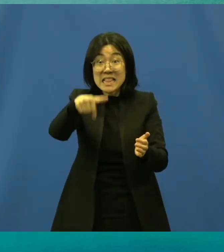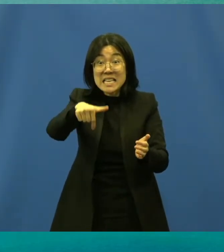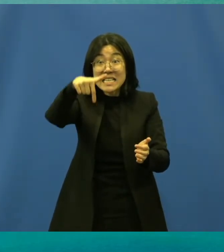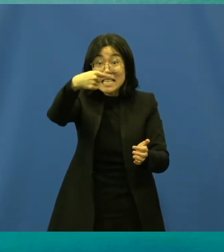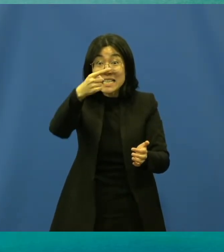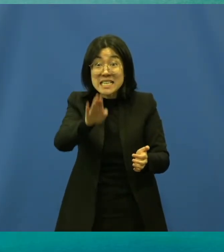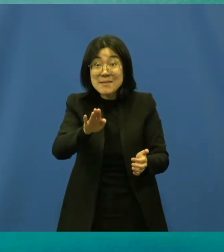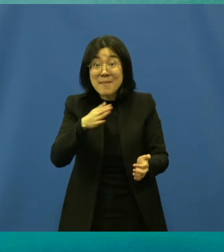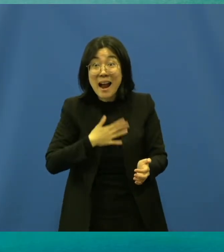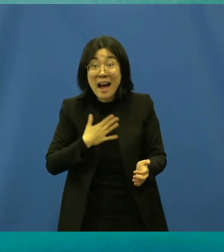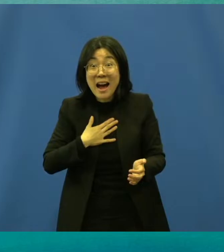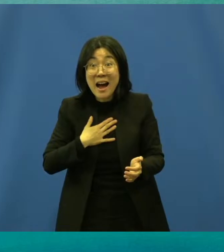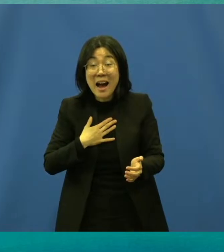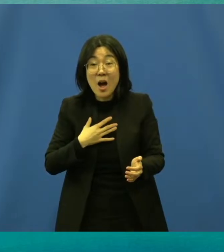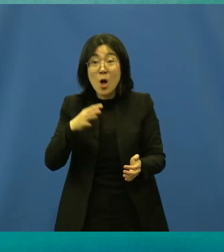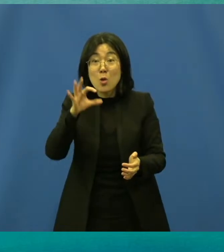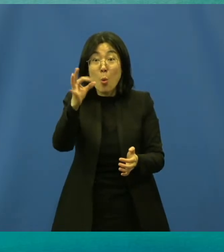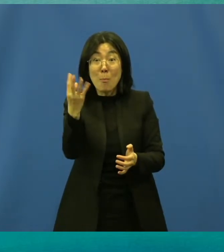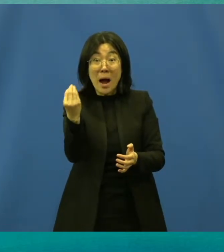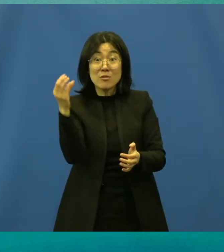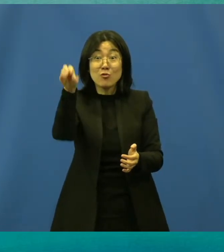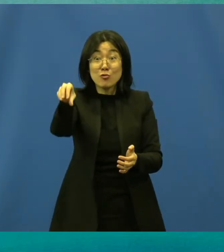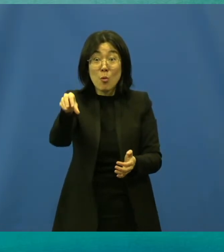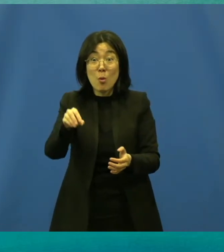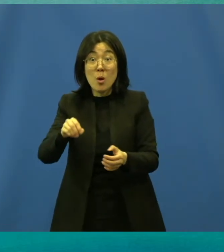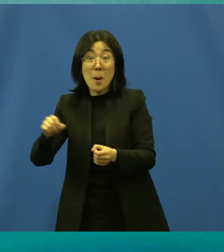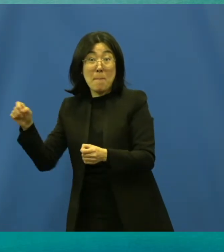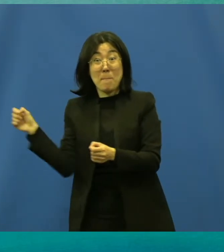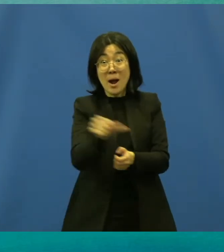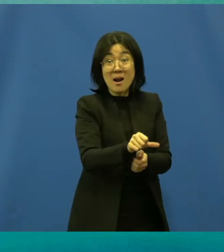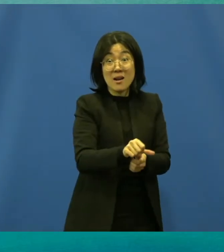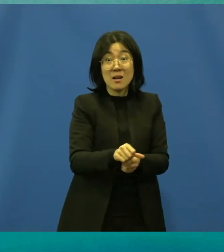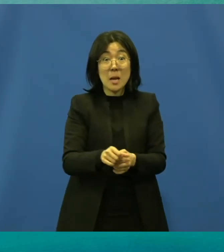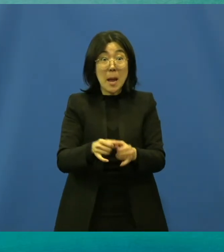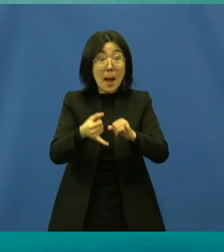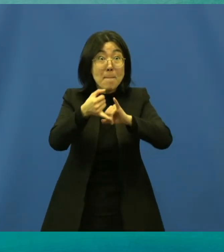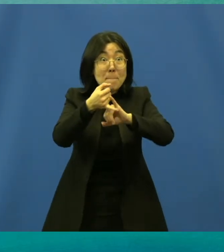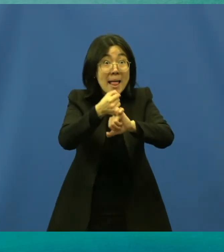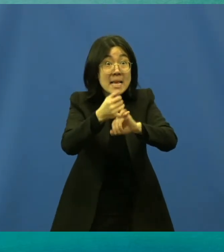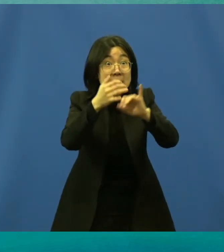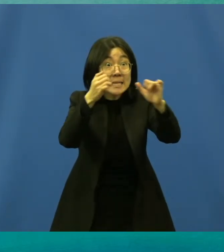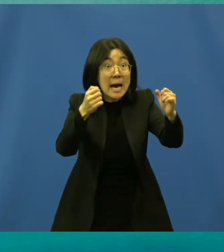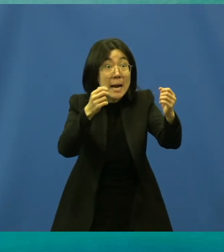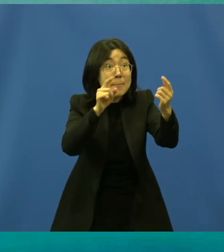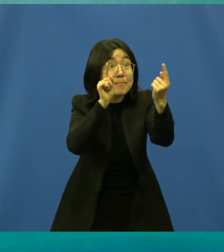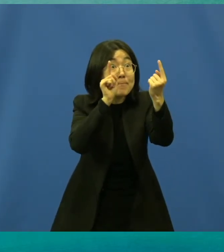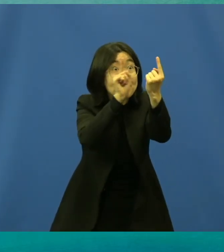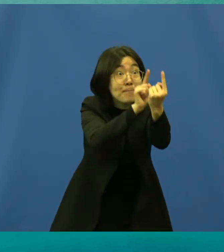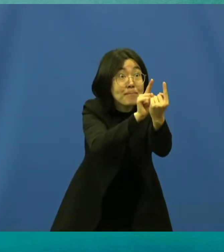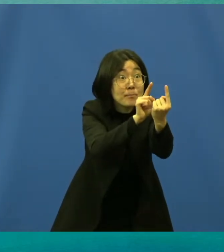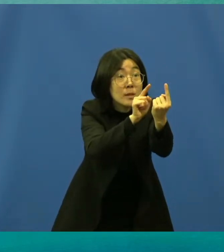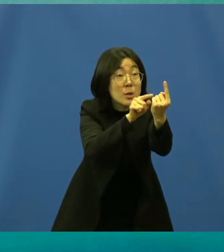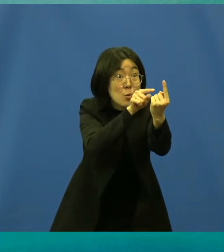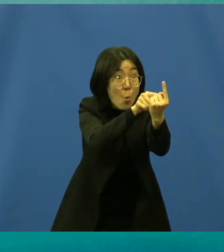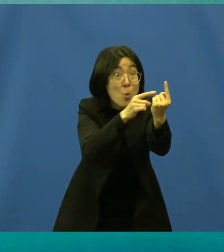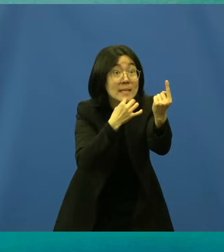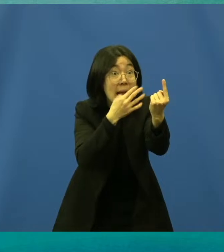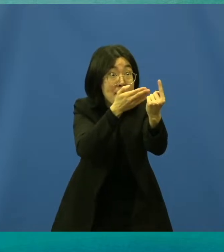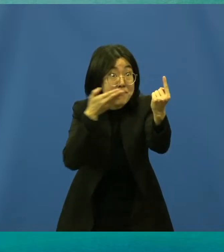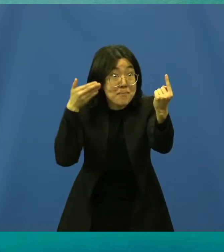이거는 반드시 전달돼야 되는 거. 이거는 그냥 대충 우표 붙여가 되는 게 아니고